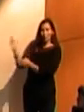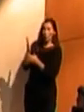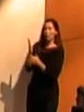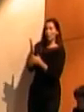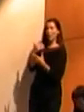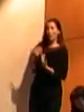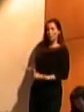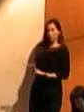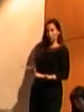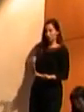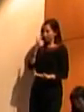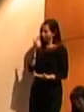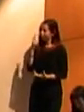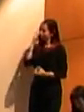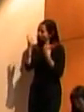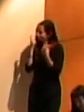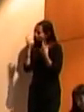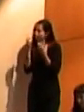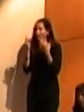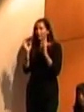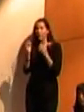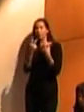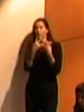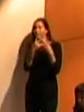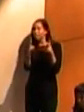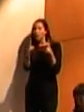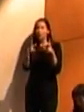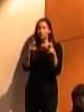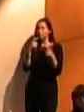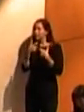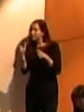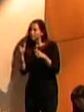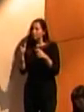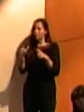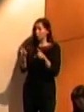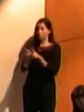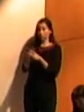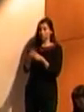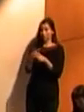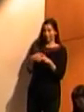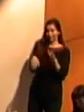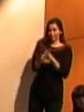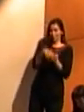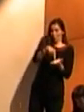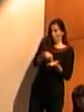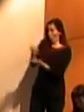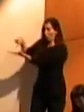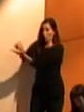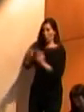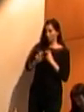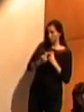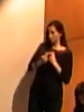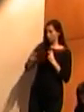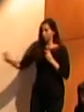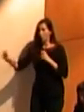préoccupe aujourd'hui de l'accessibilité des villes et des différents lieux de vie, mais tout au long de la chaîne de déplacement. On peut dorénavant envisager